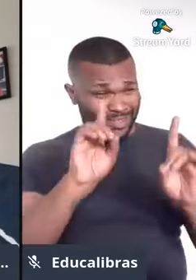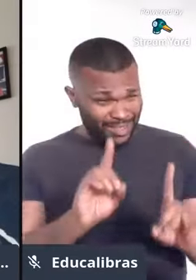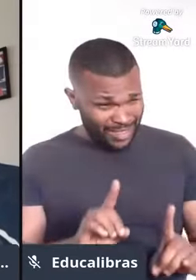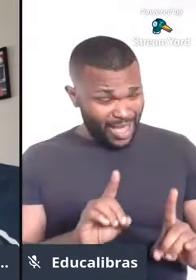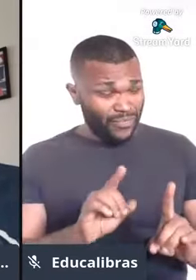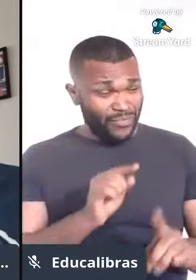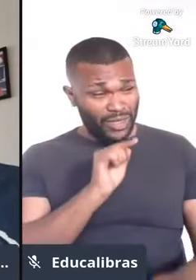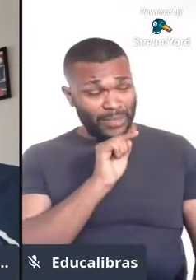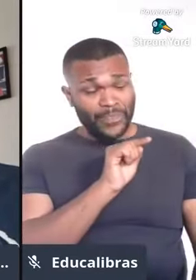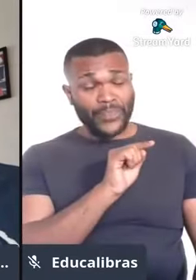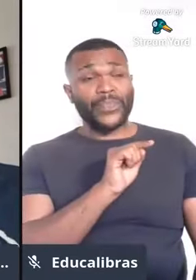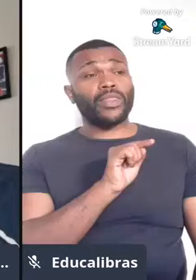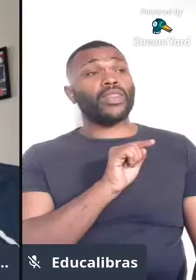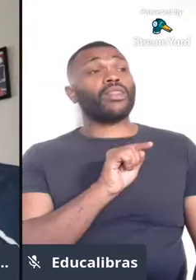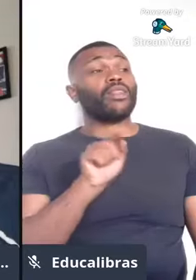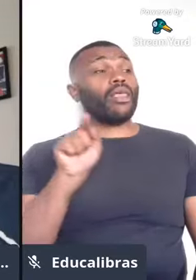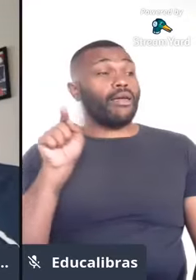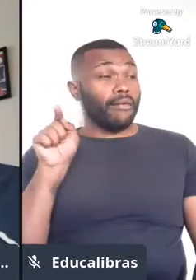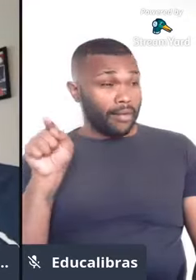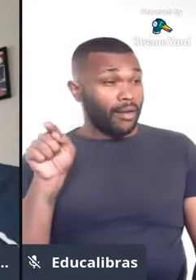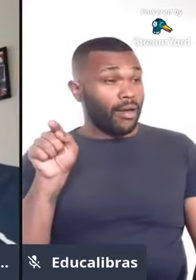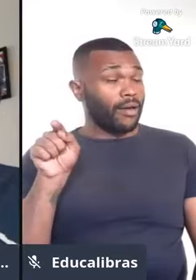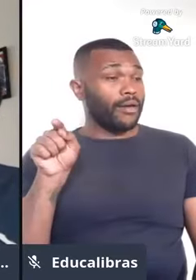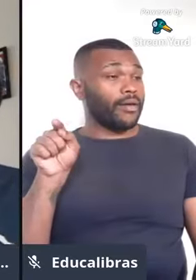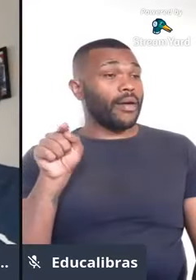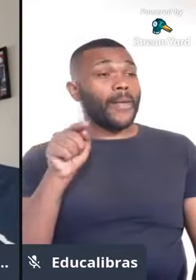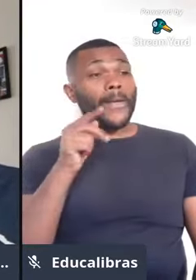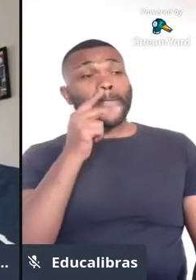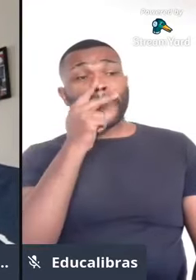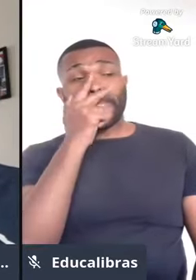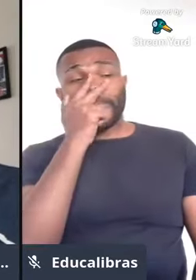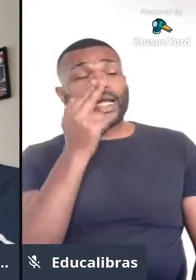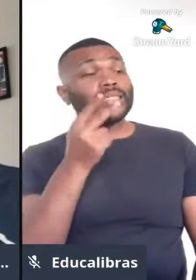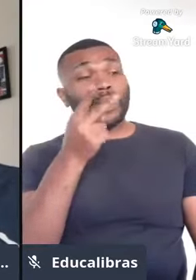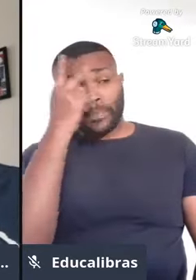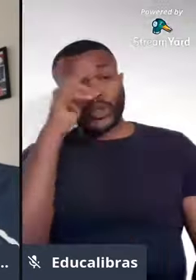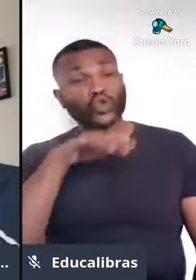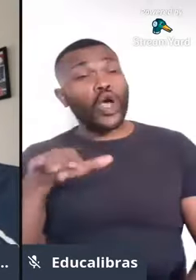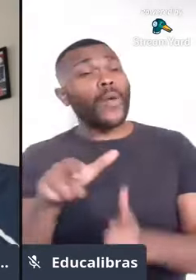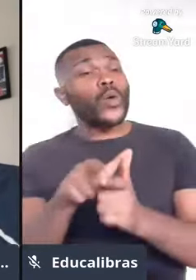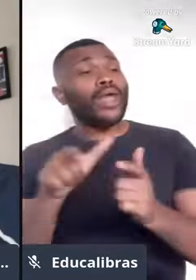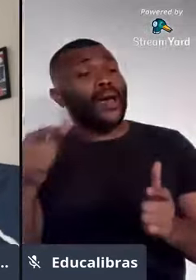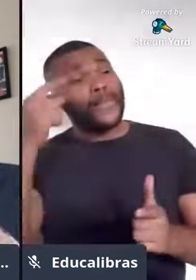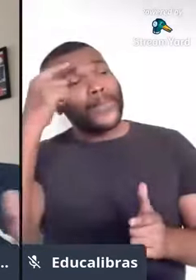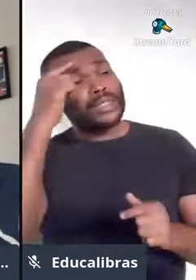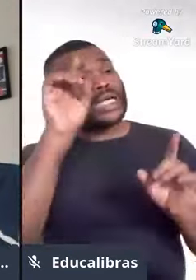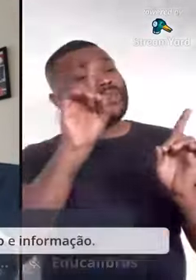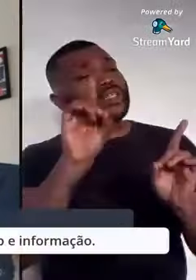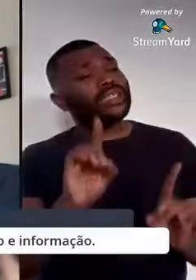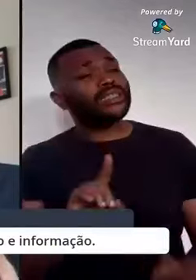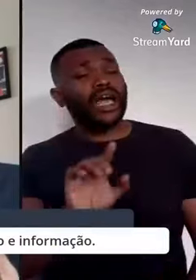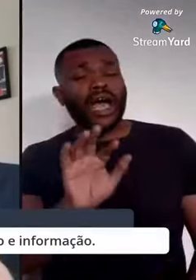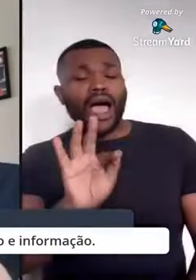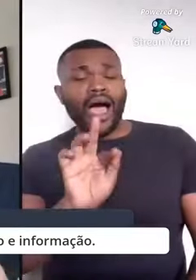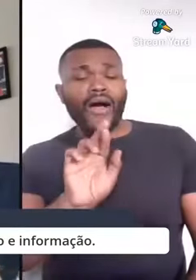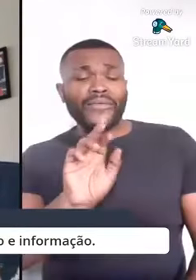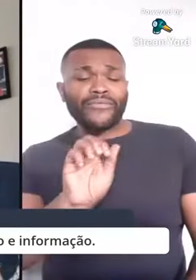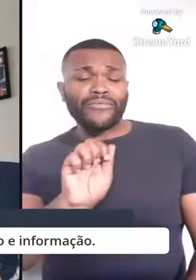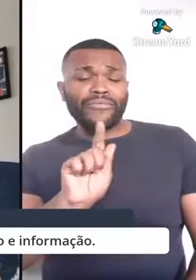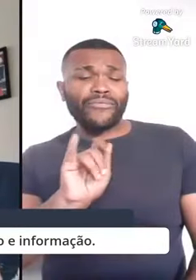é considerada uma criatura frágil, sabe? Uma criatura de fragilidade.